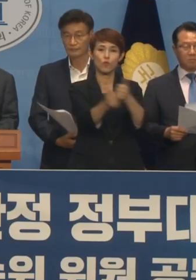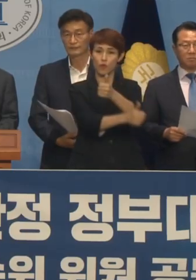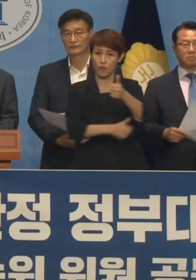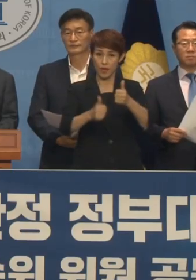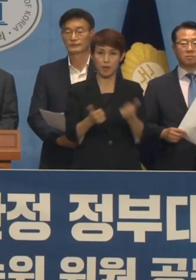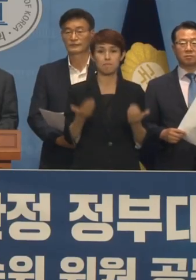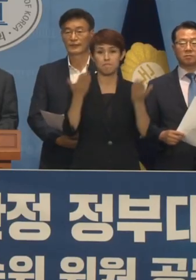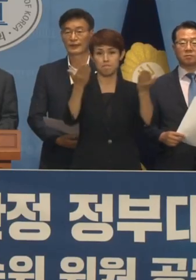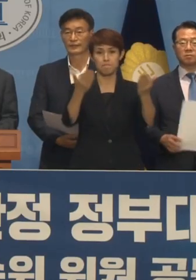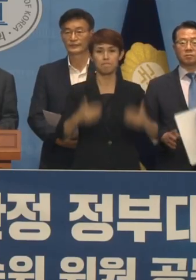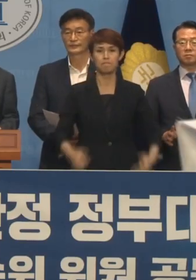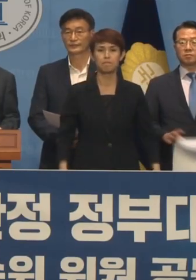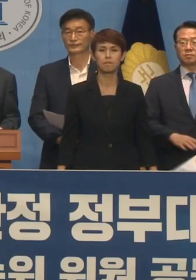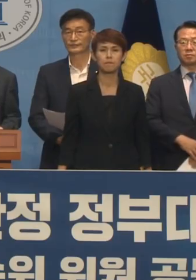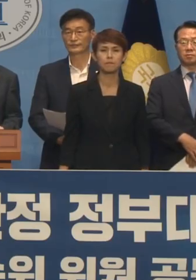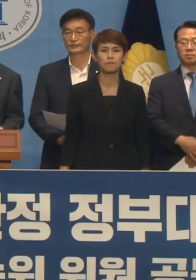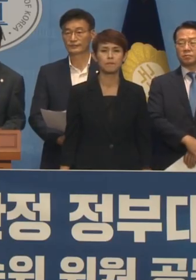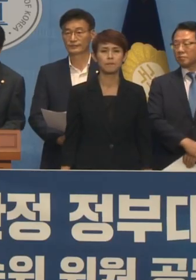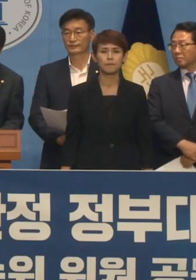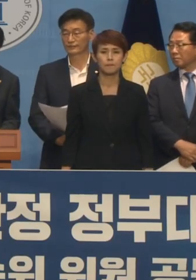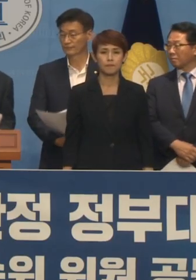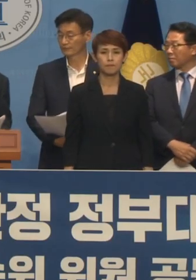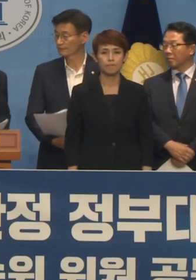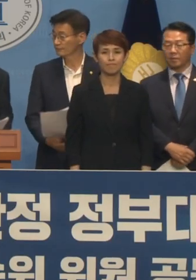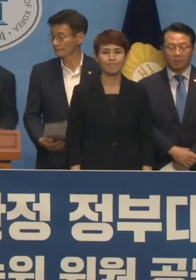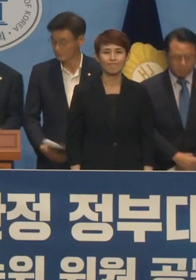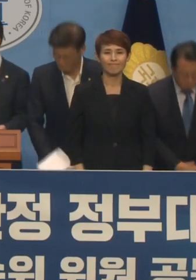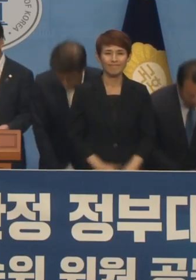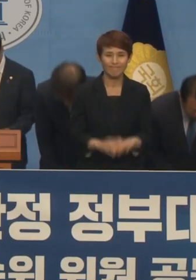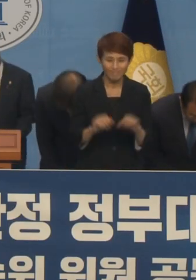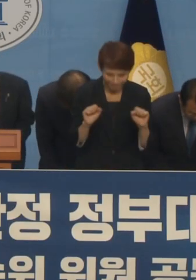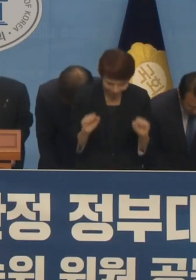농림축산식품해양수산위원회 위원 1동 이상입니다.